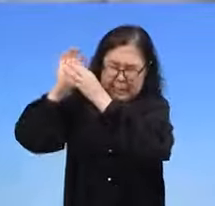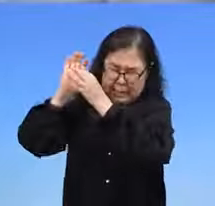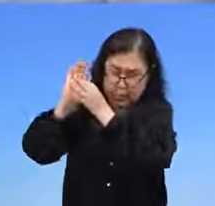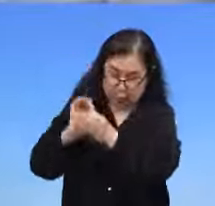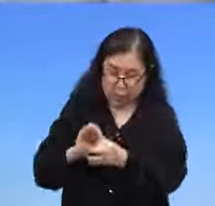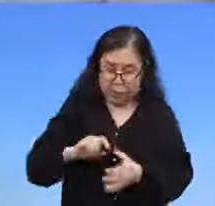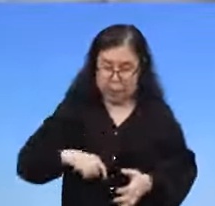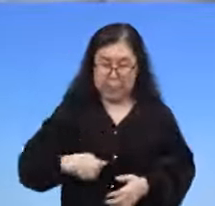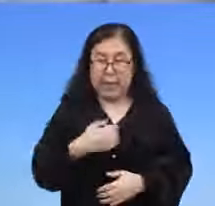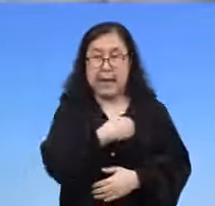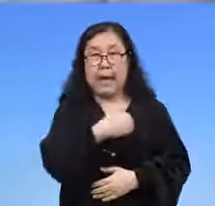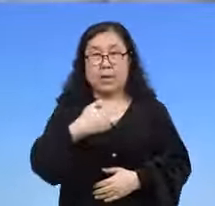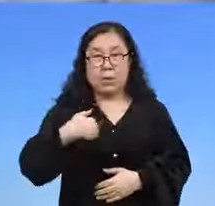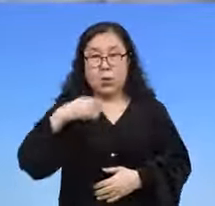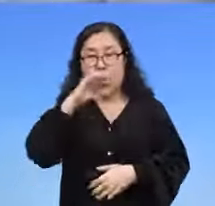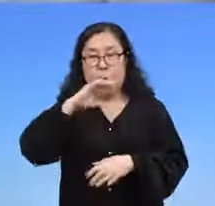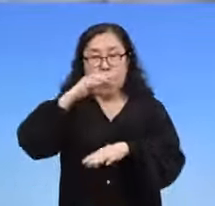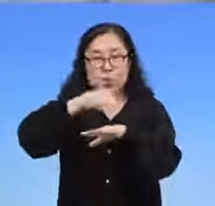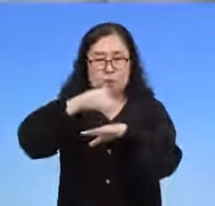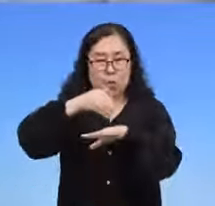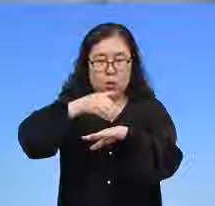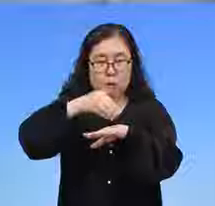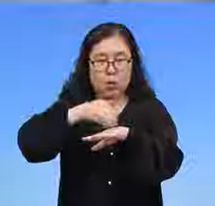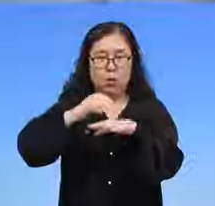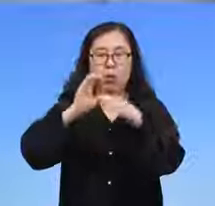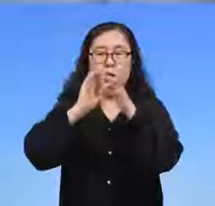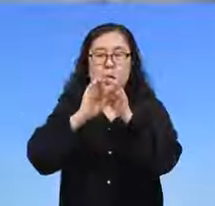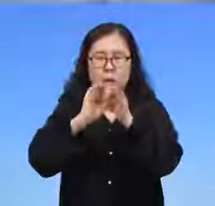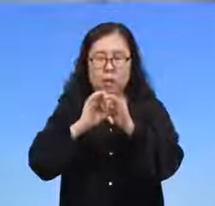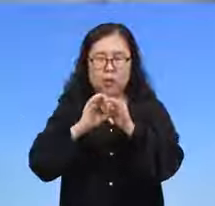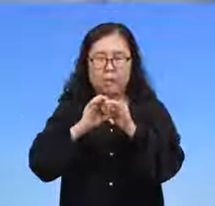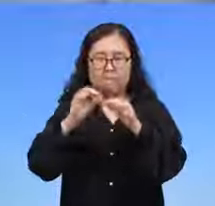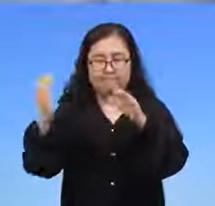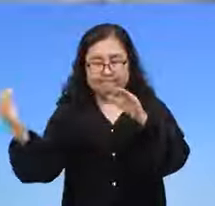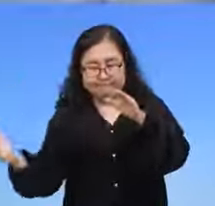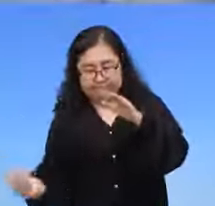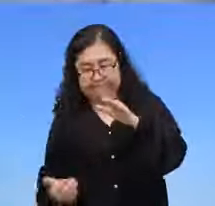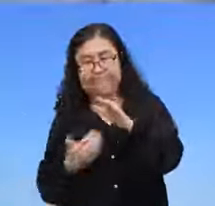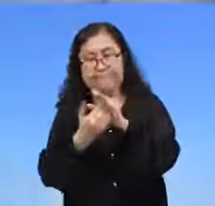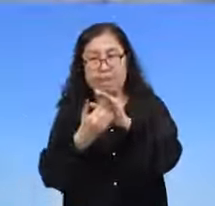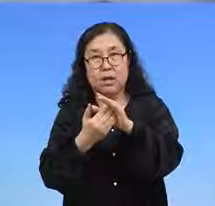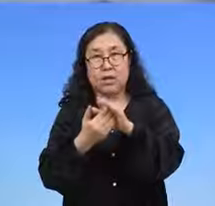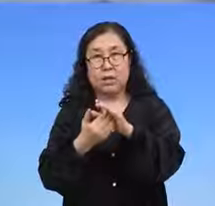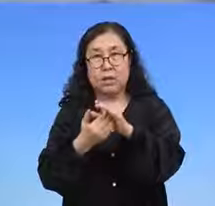자족 훈련, 감사 훈련을 통해서 이루어진다.